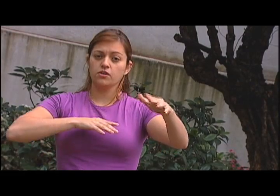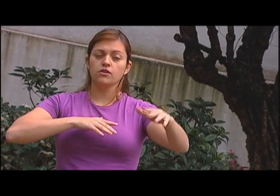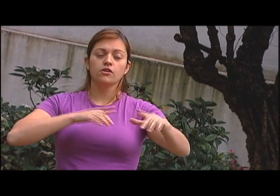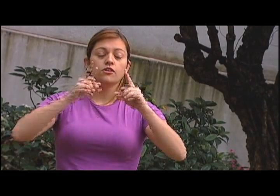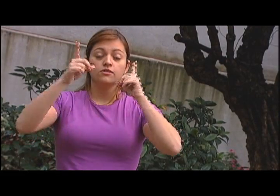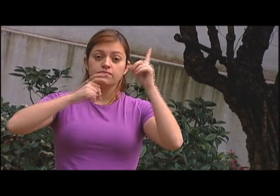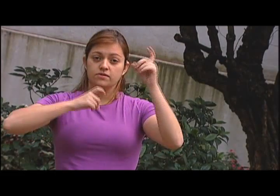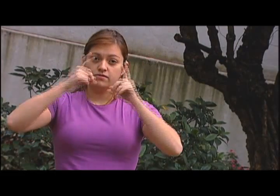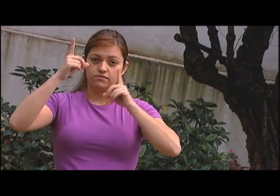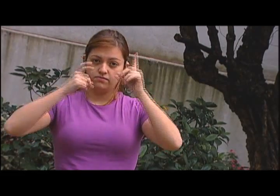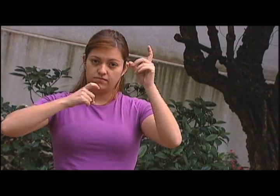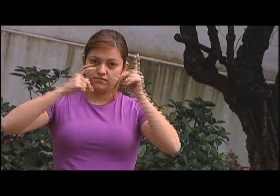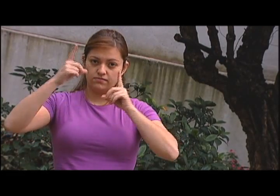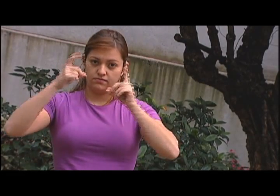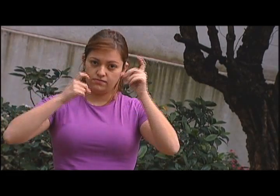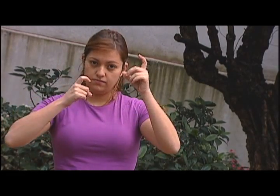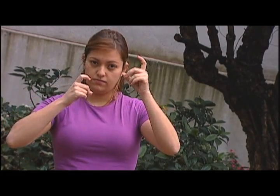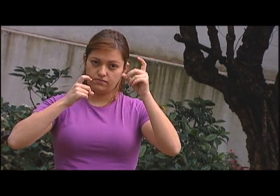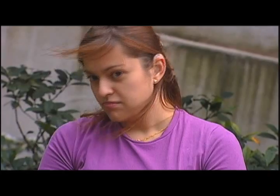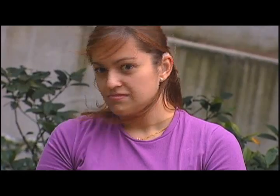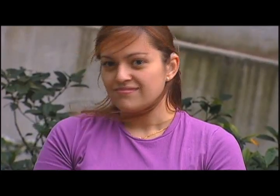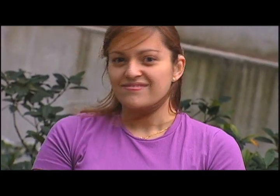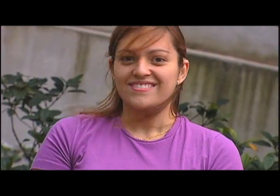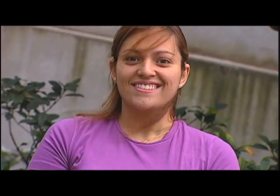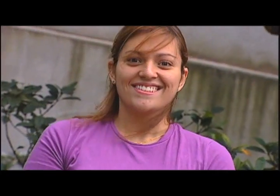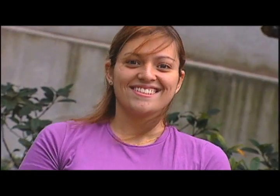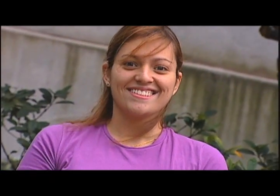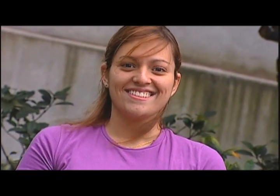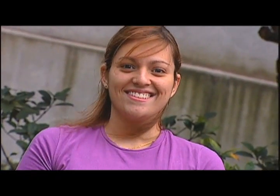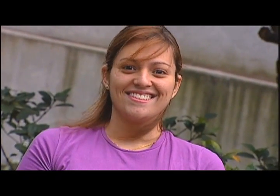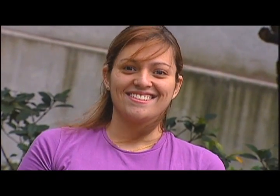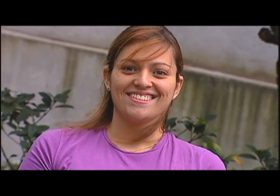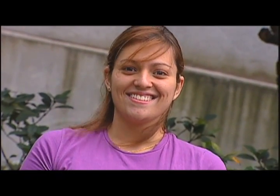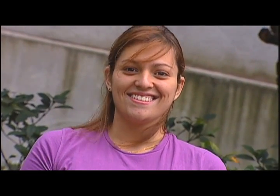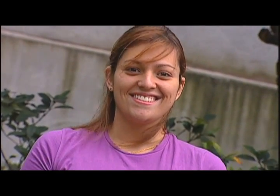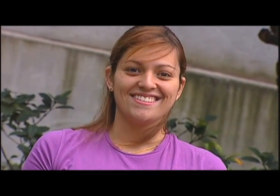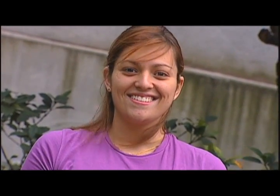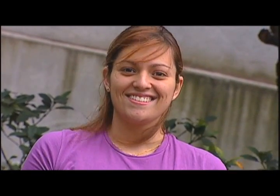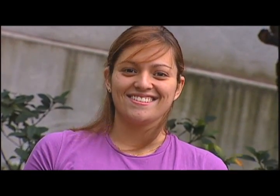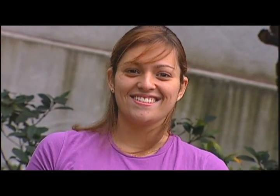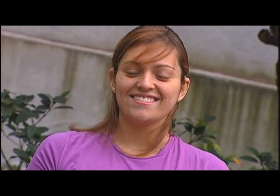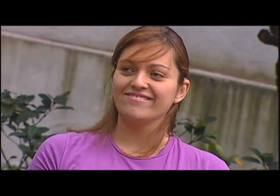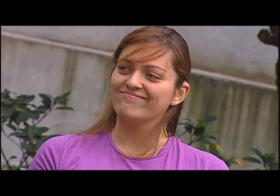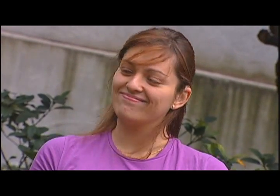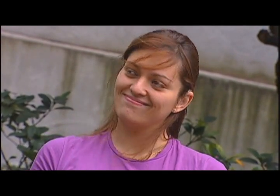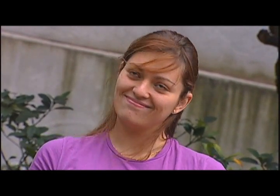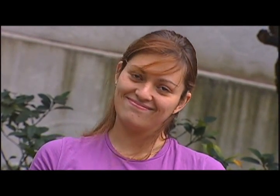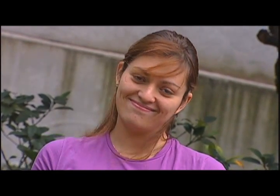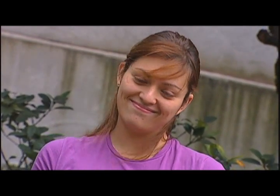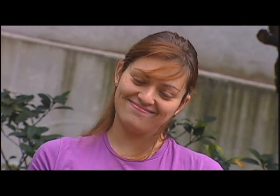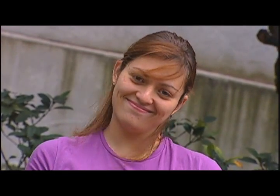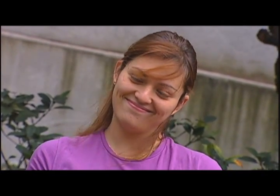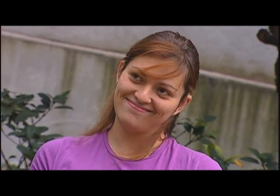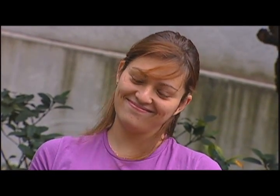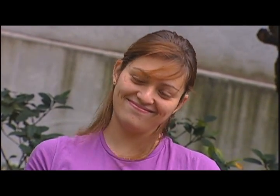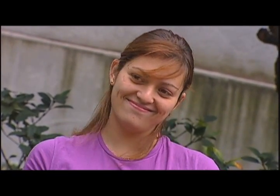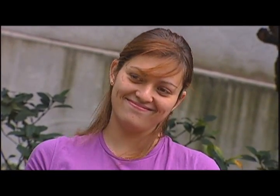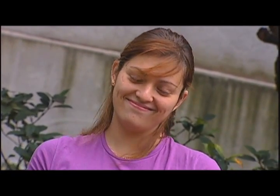importantes são as expressões faciais, que correspondem à entonação das línguas orais. Para a interrogação, os surdos franzem